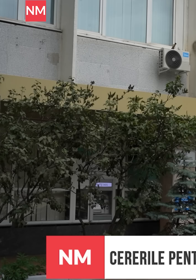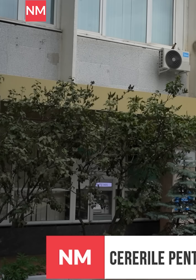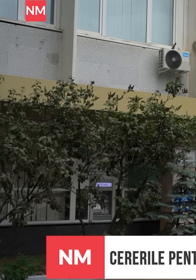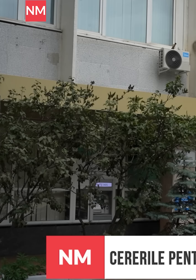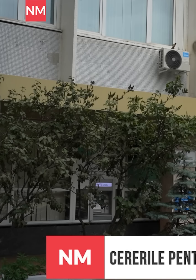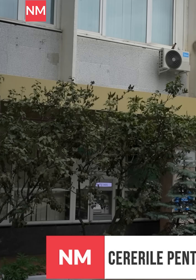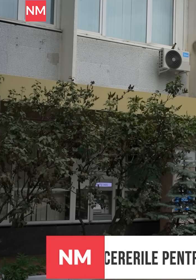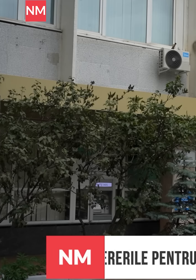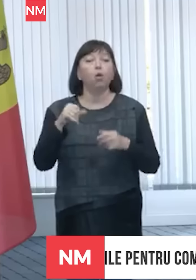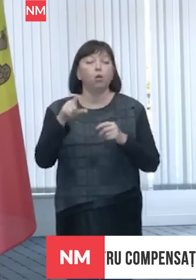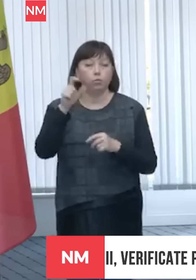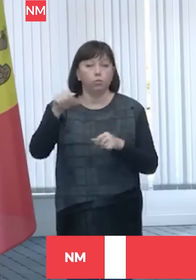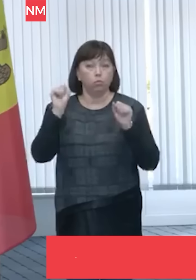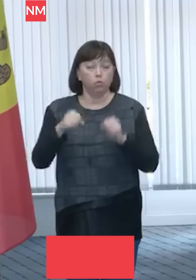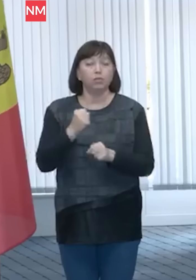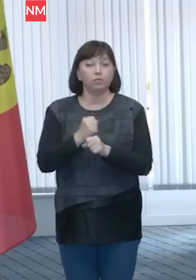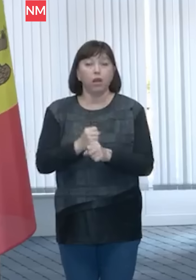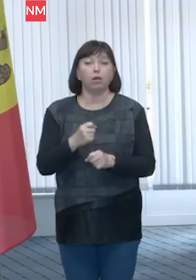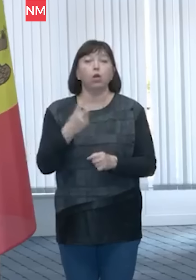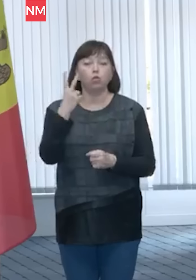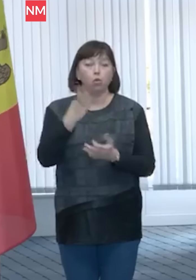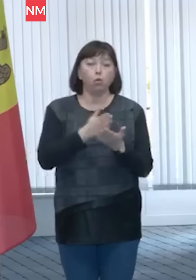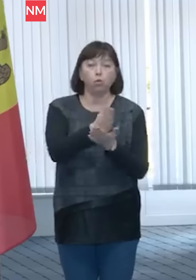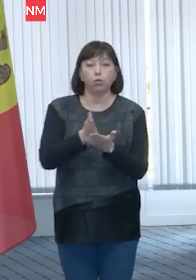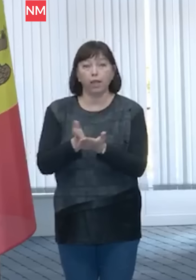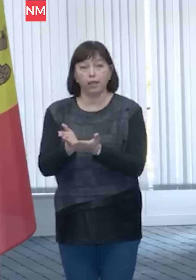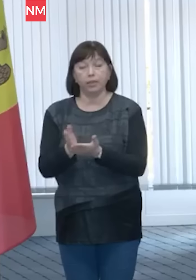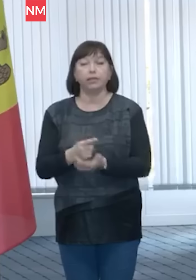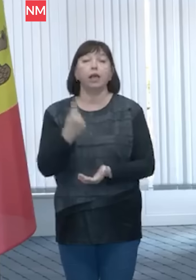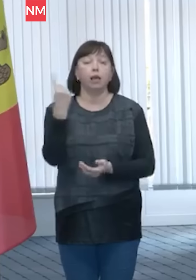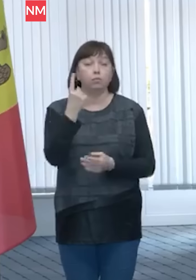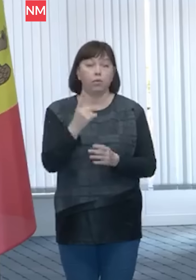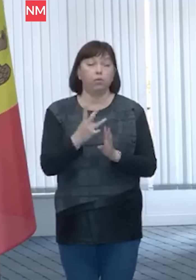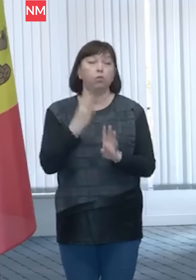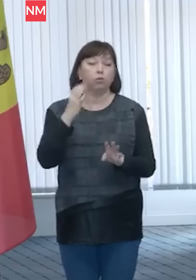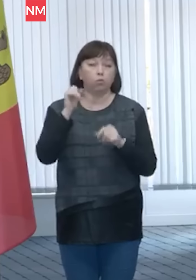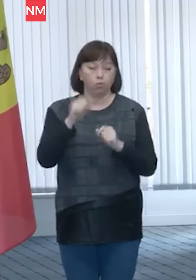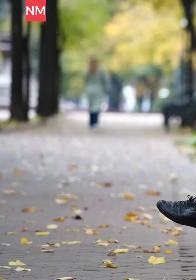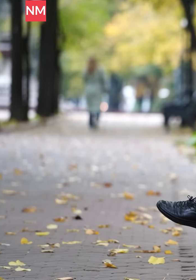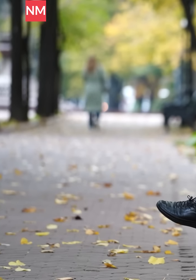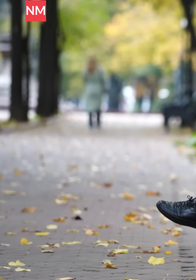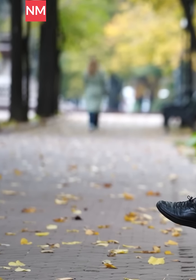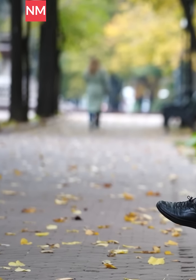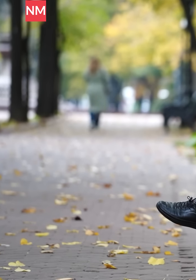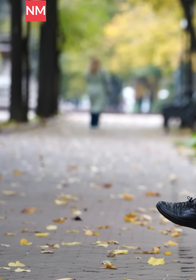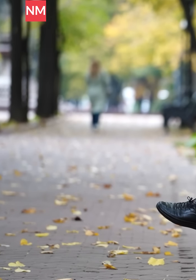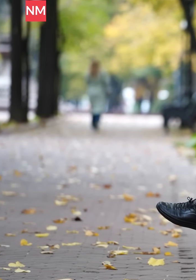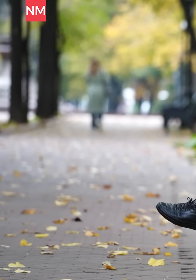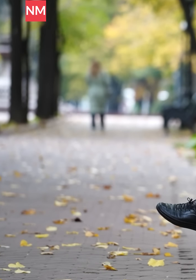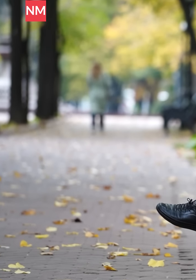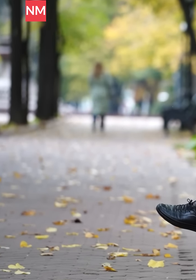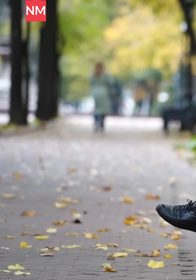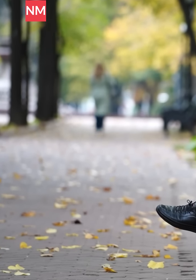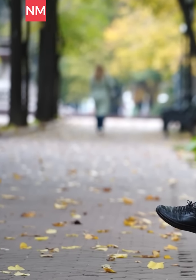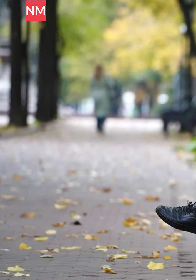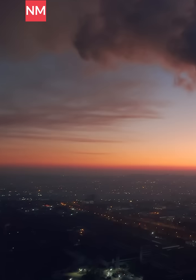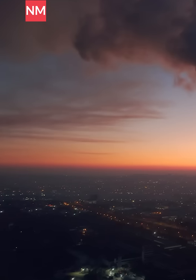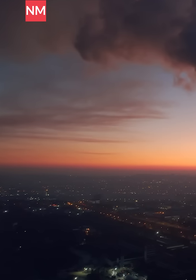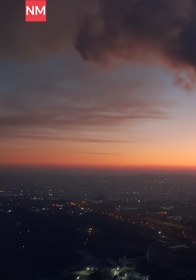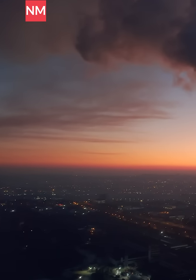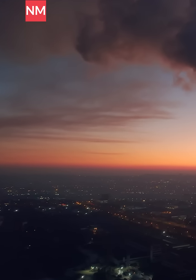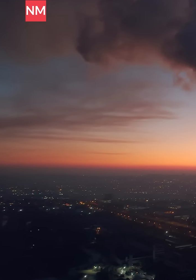anunțat ministrul Muncii și Protecției Sociale Alexei Buzu într-o conferință de presă. Potrivit lui, cetățenii au 2 opțiuni pentru a